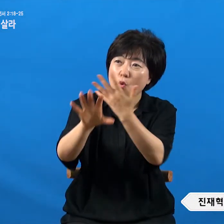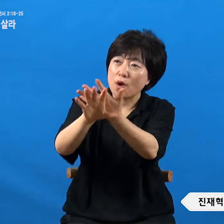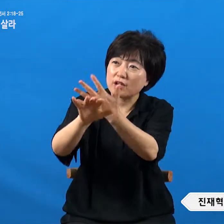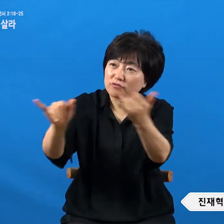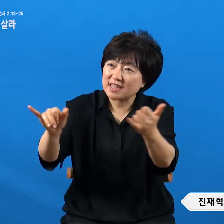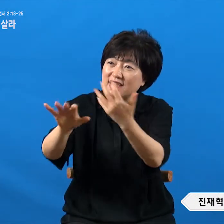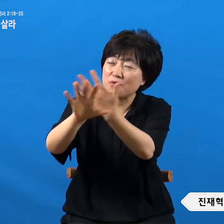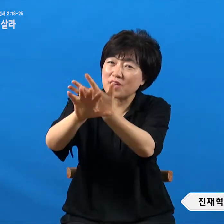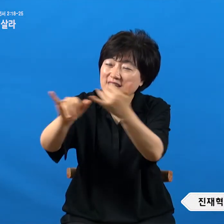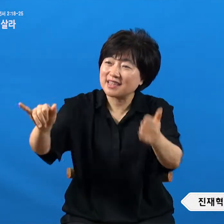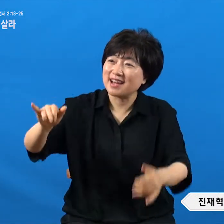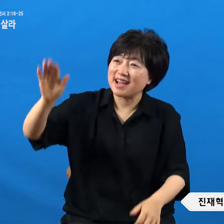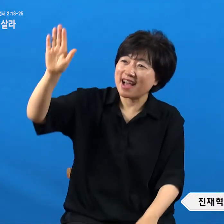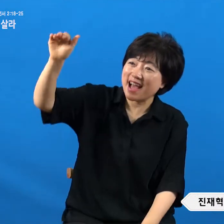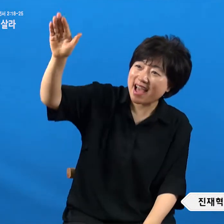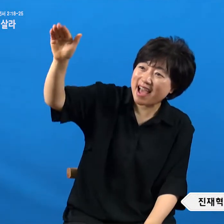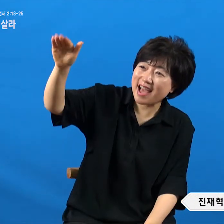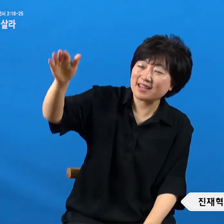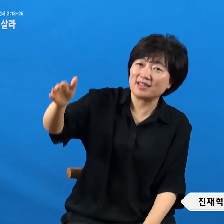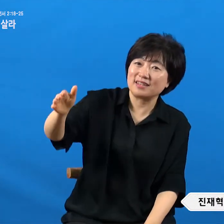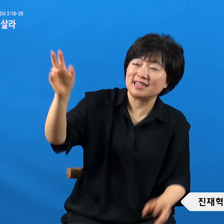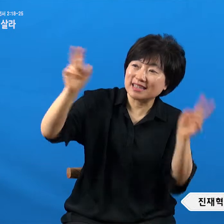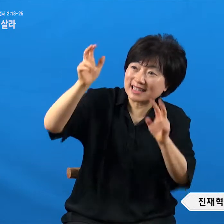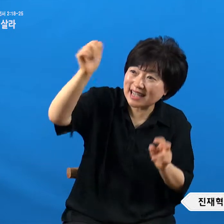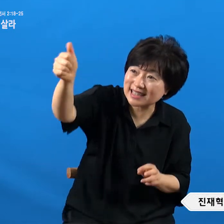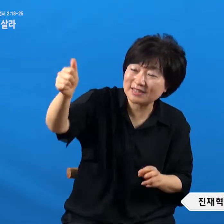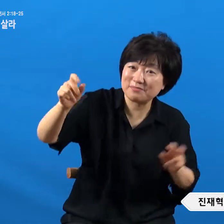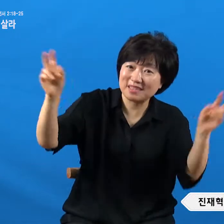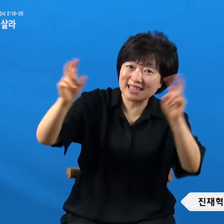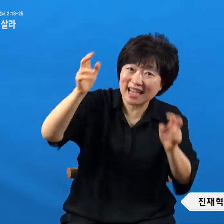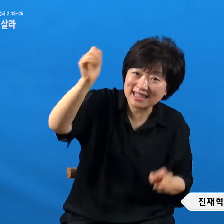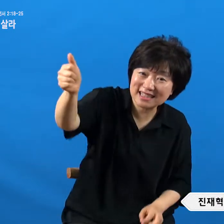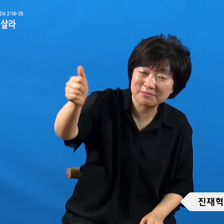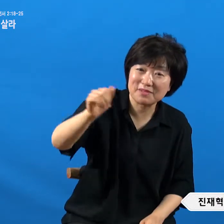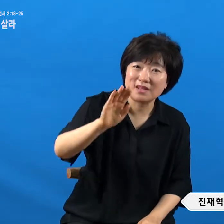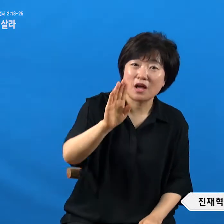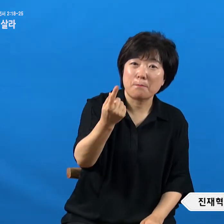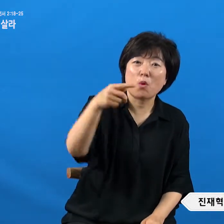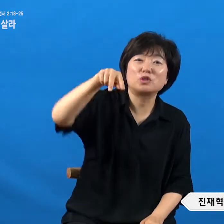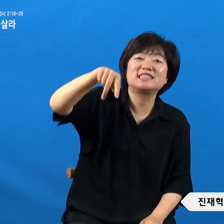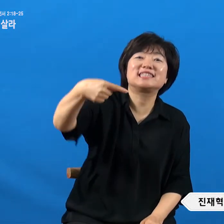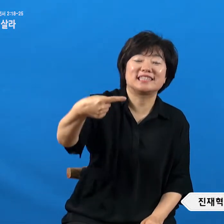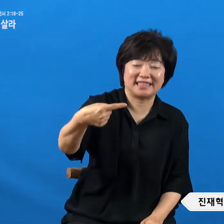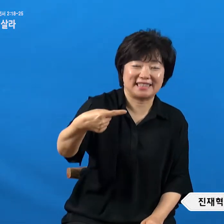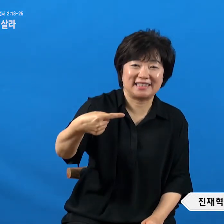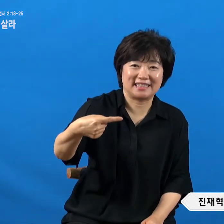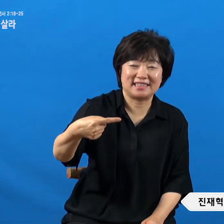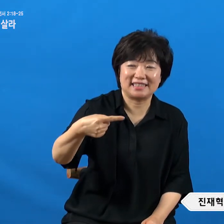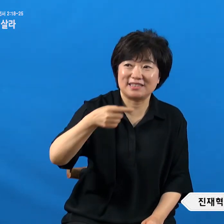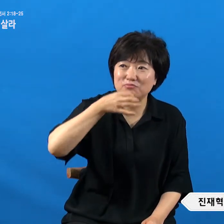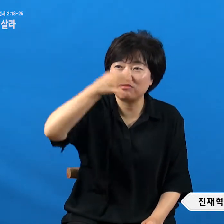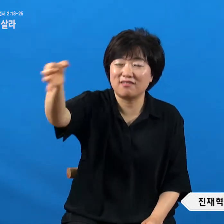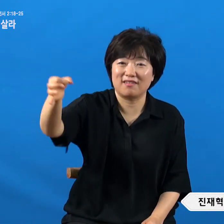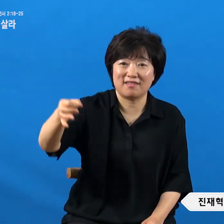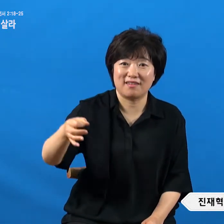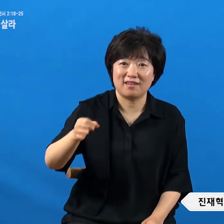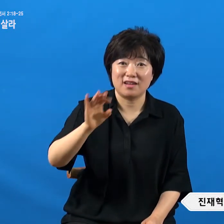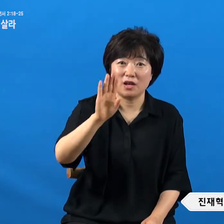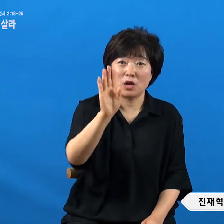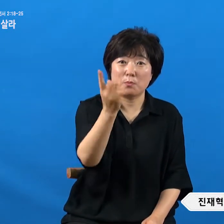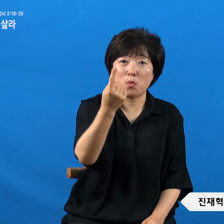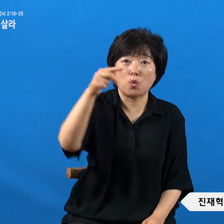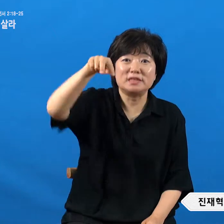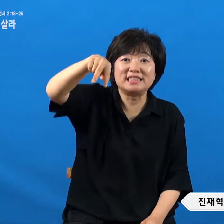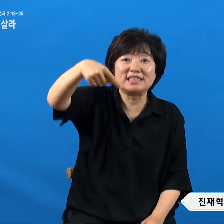관심을 끕니다. Hey boss, 보스라고 부릅니다. 영어를 잘 모르는 분들도 보스